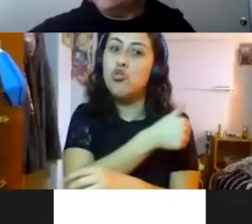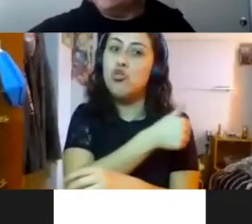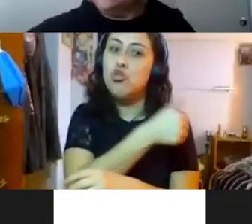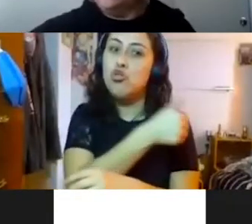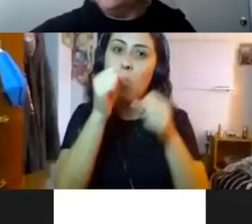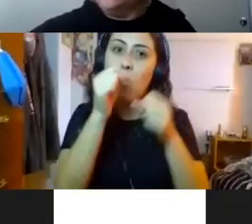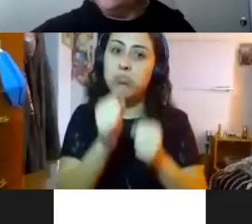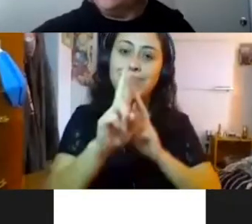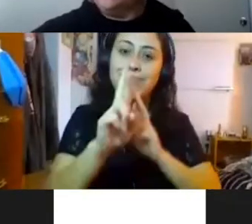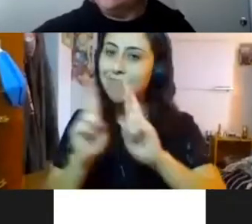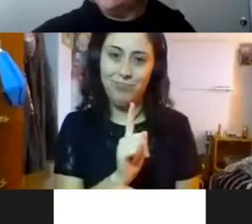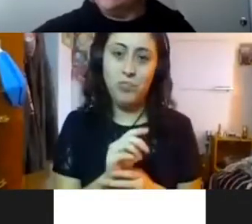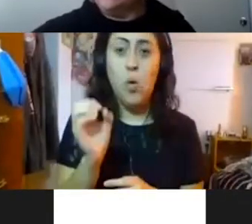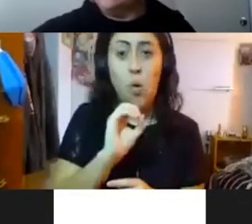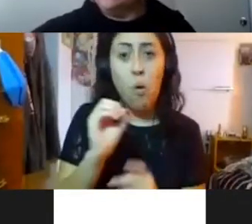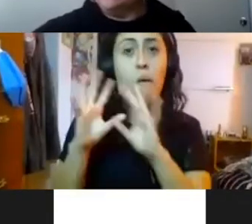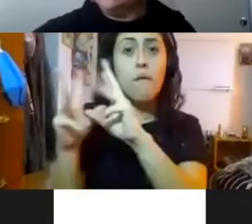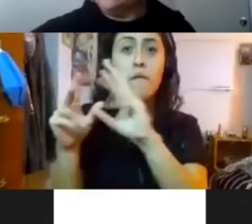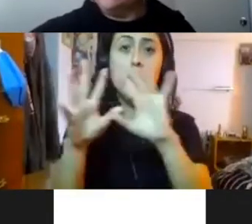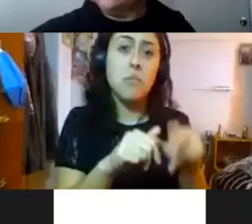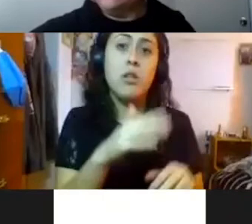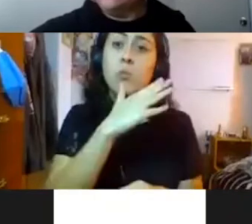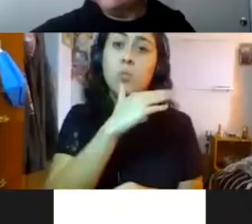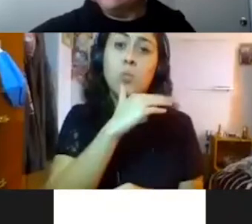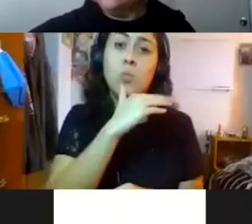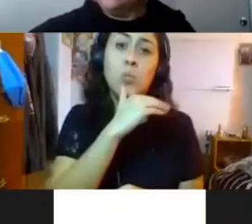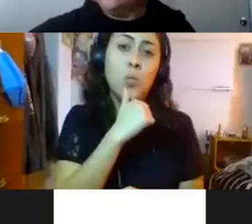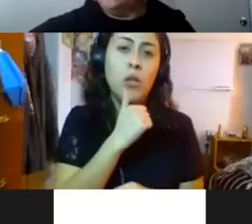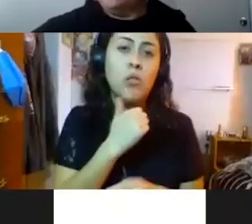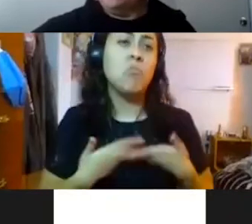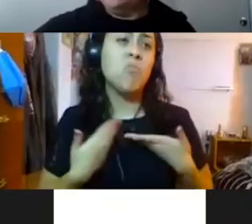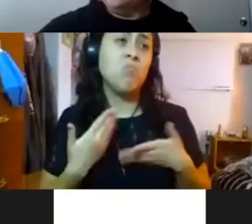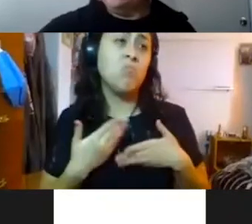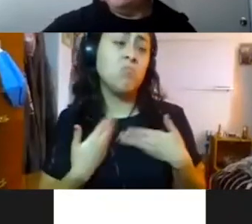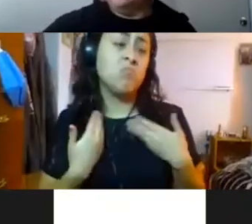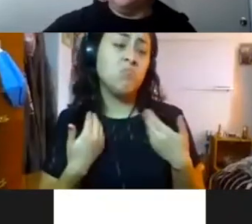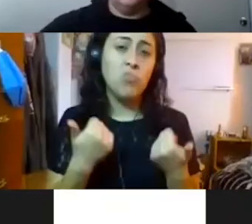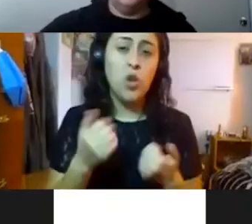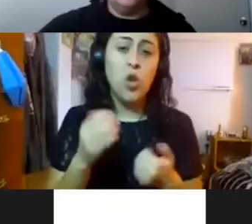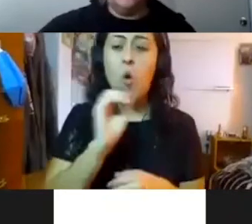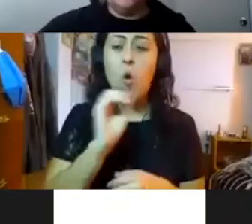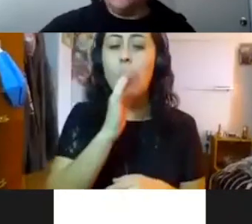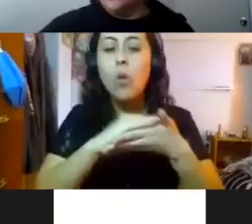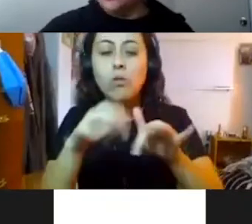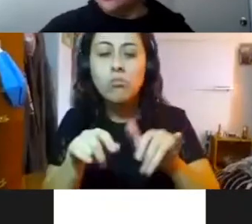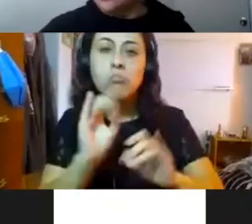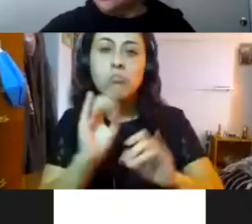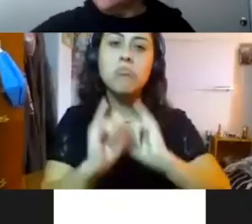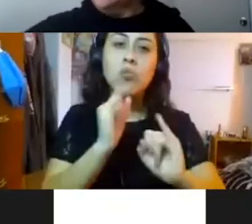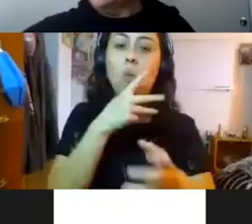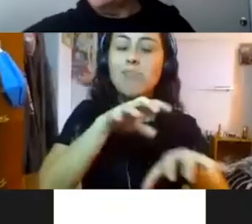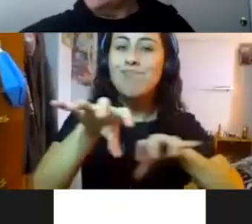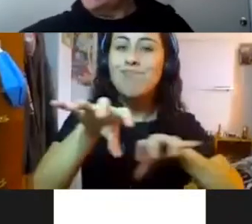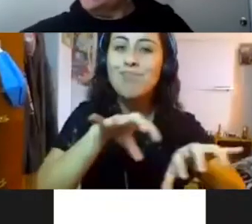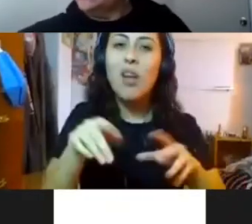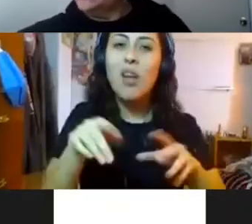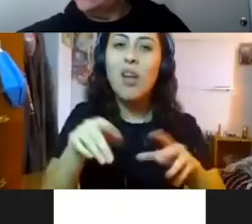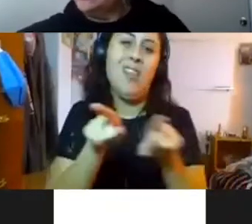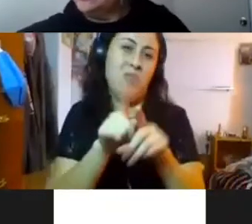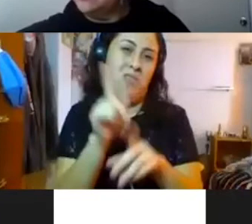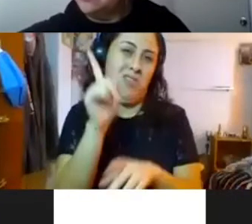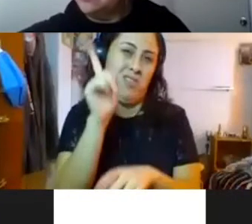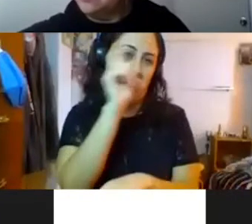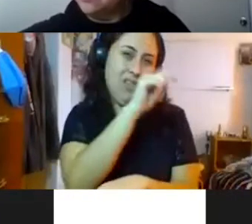o tal vez las familias no tienen la misma disposición ni los recursos, es difícil de juzgar. Yo en ese sentido, nosotros